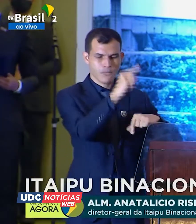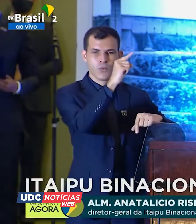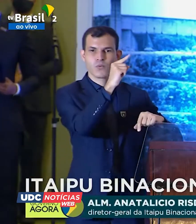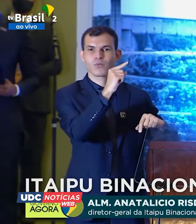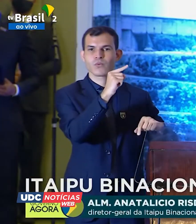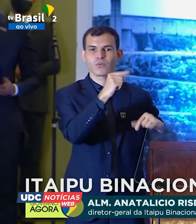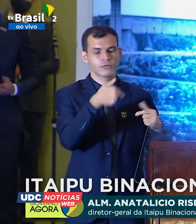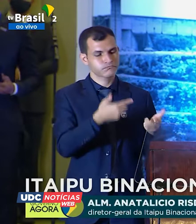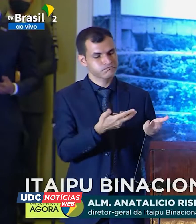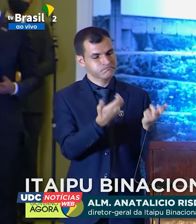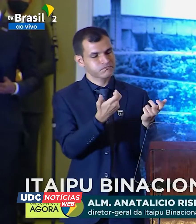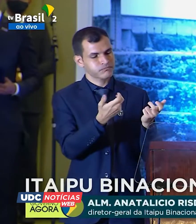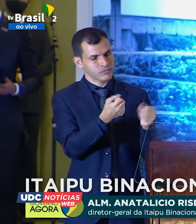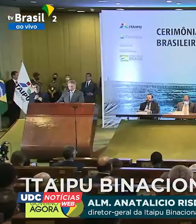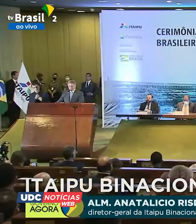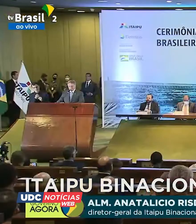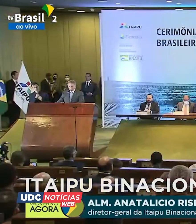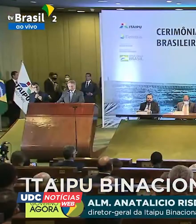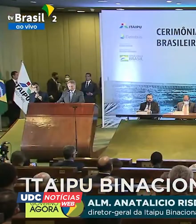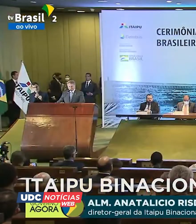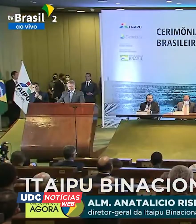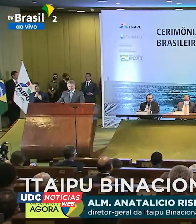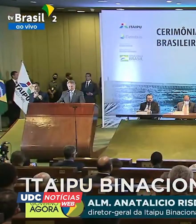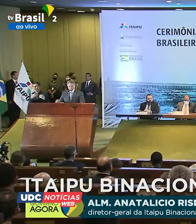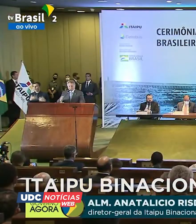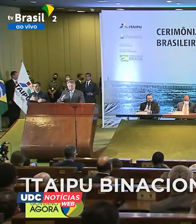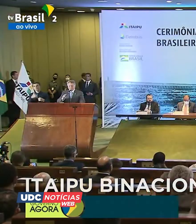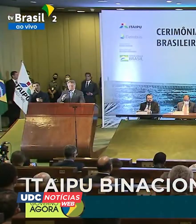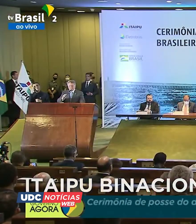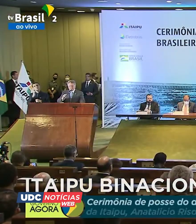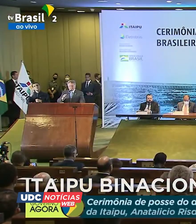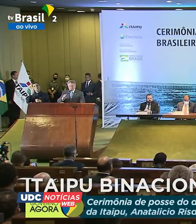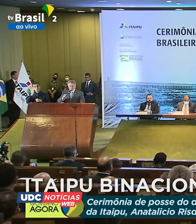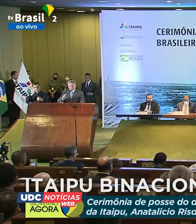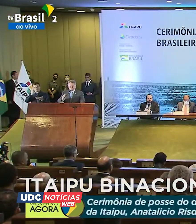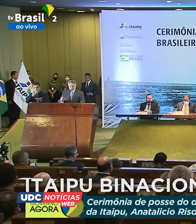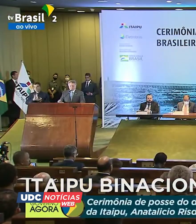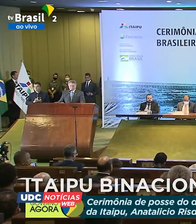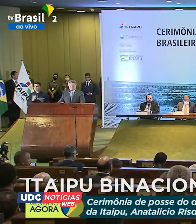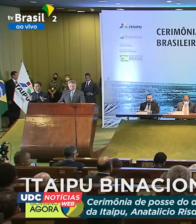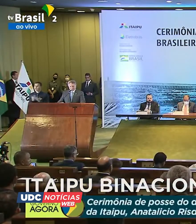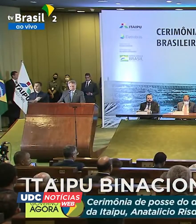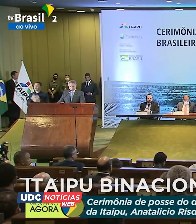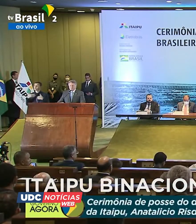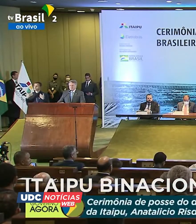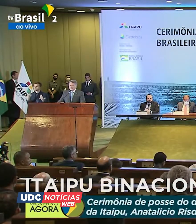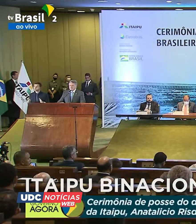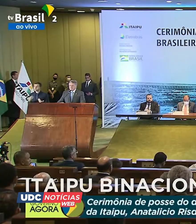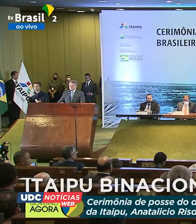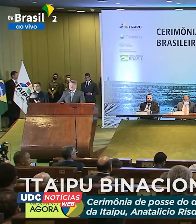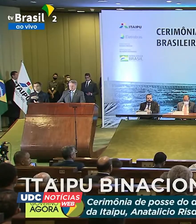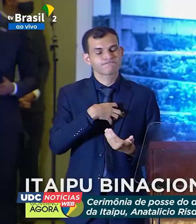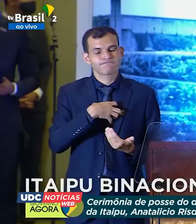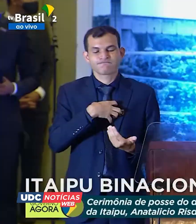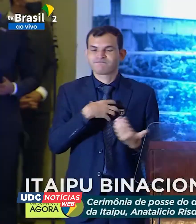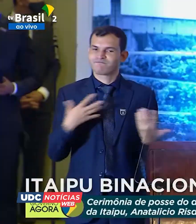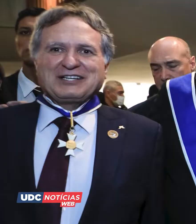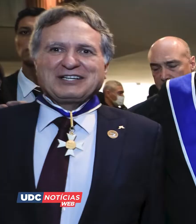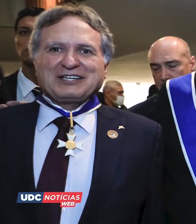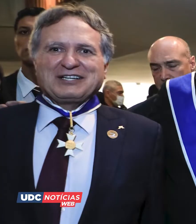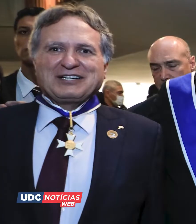tornar-se realidade. Fazer parte da história de tão grande entidade é um privilégio